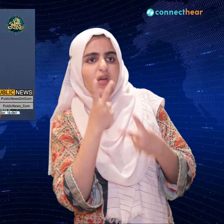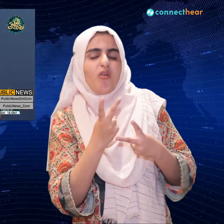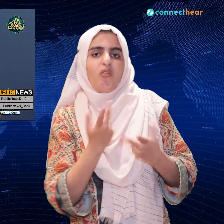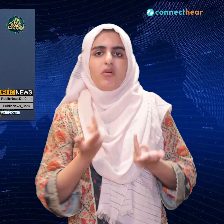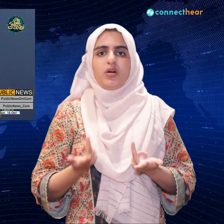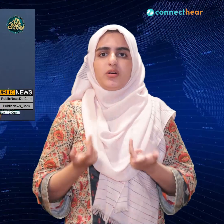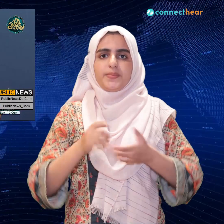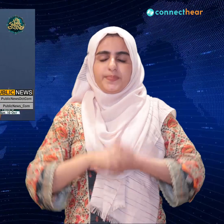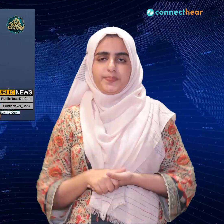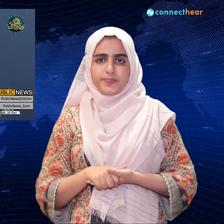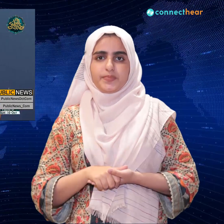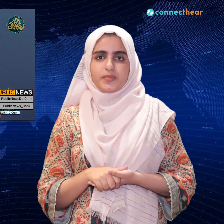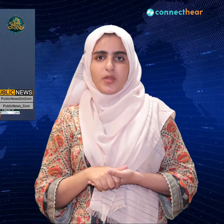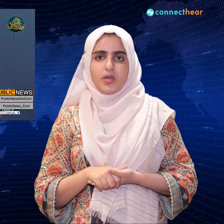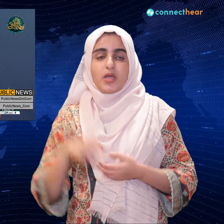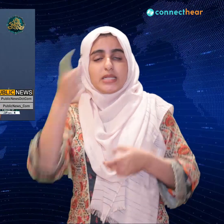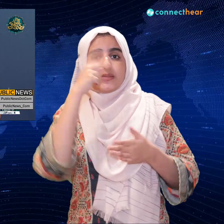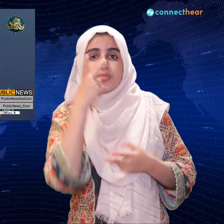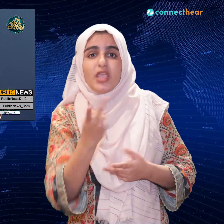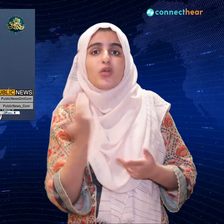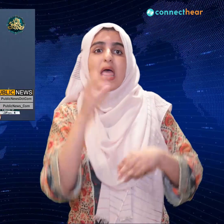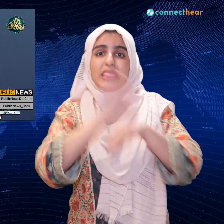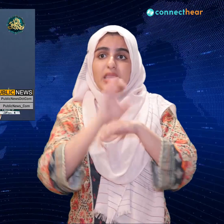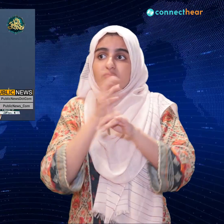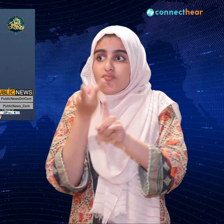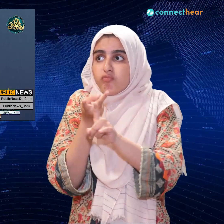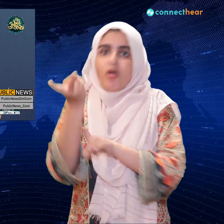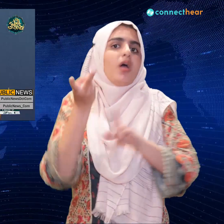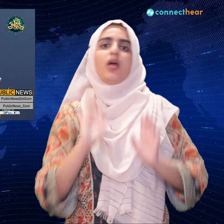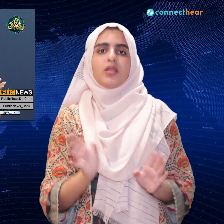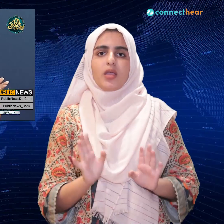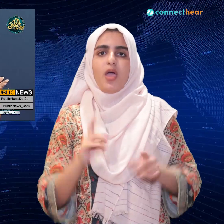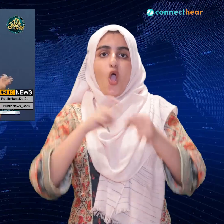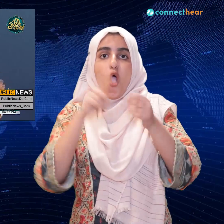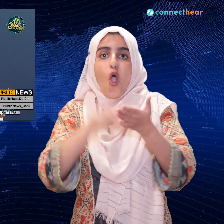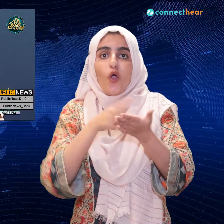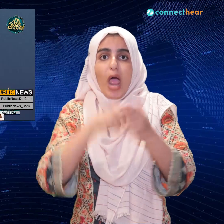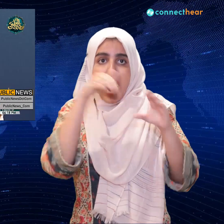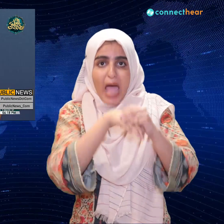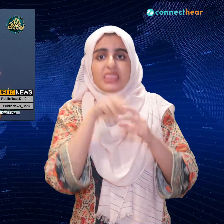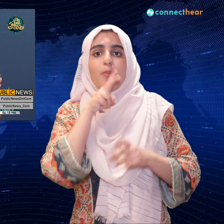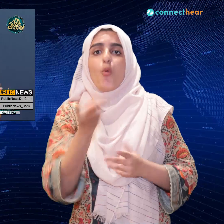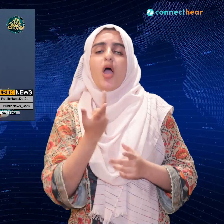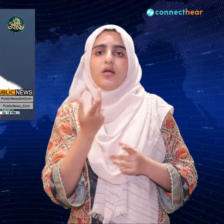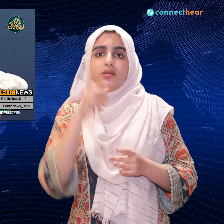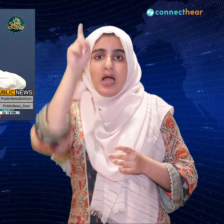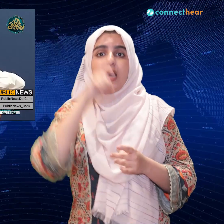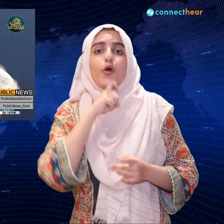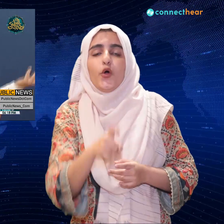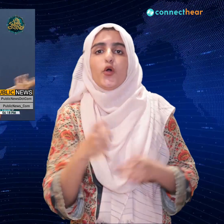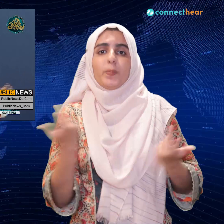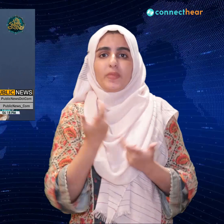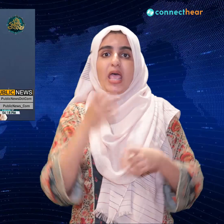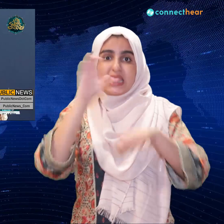تو دیکھیں دین میں تو کوئی زبردستی نہیں ہے. قرآن کی تو آیت ہے، اللہ کا تو حکم ہے کہ